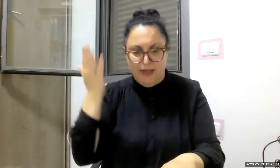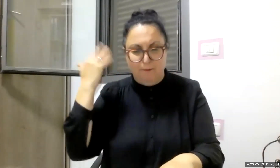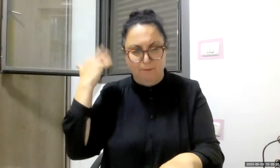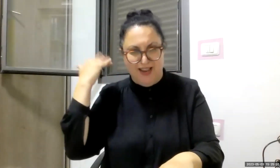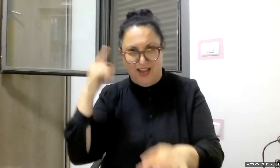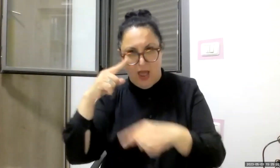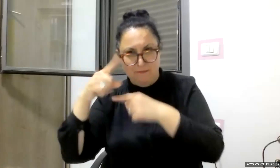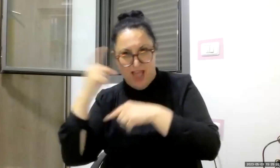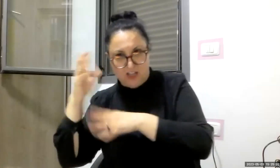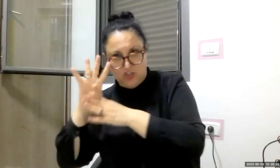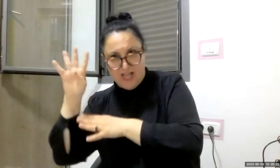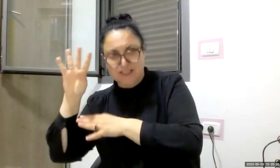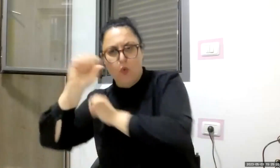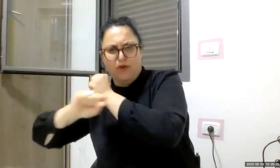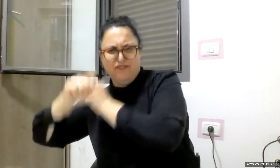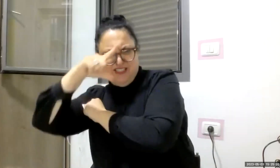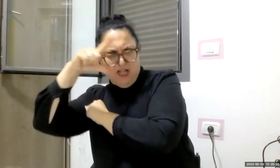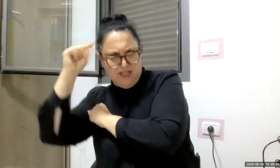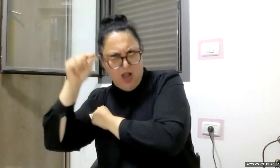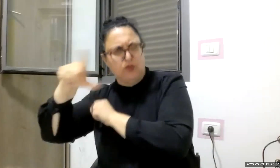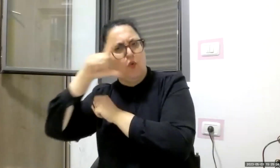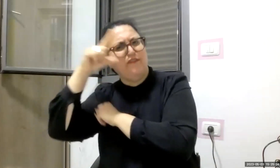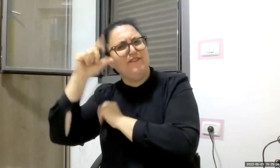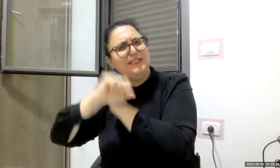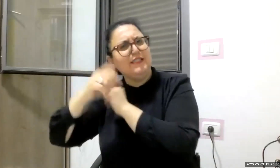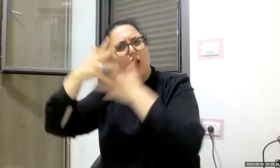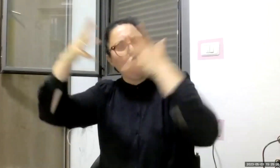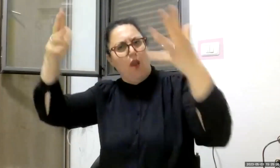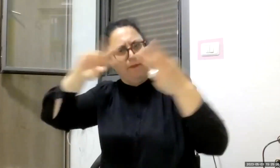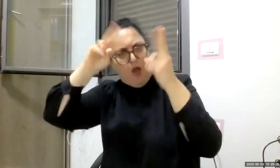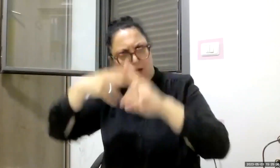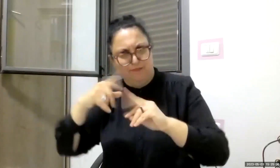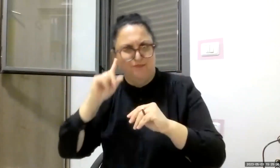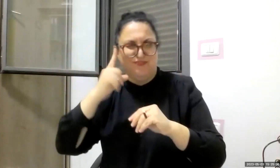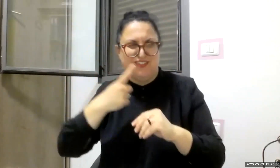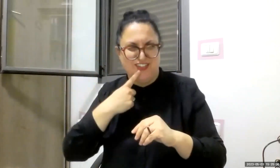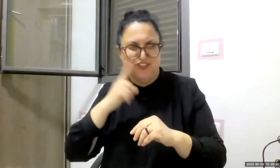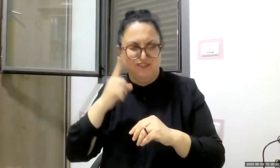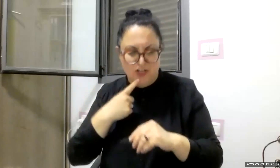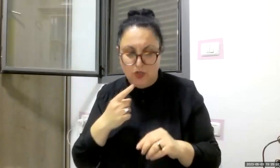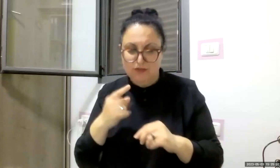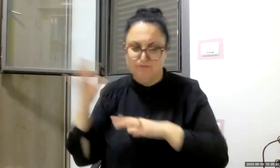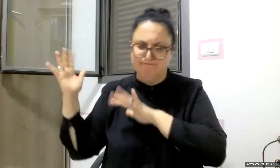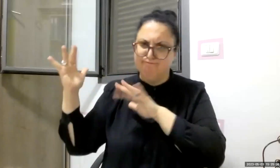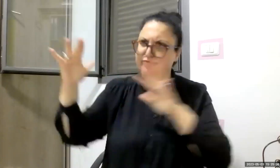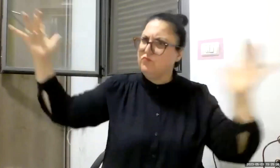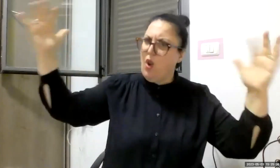היא הוקמה במאה ה-19 הוקמה אוניברסיטת גלו-די שזו האוניברסיטה הגדולה בעולם לחרשים